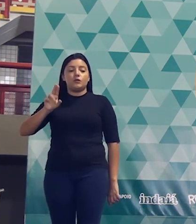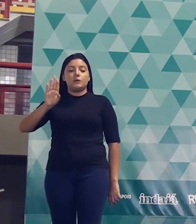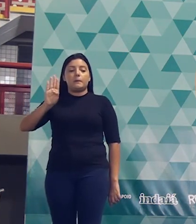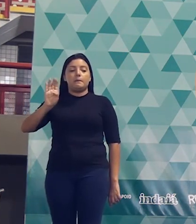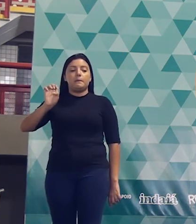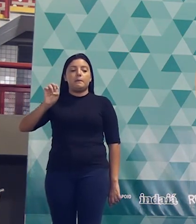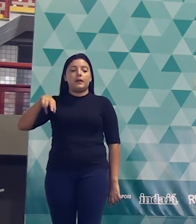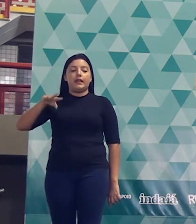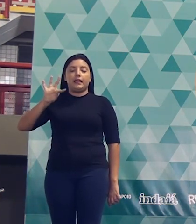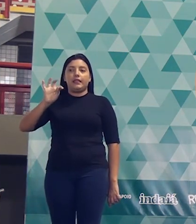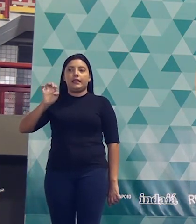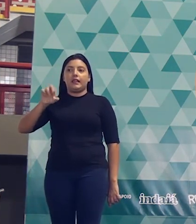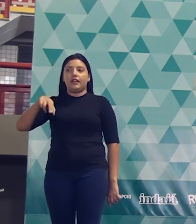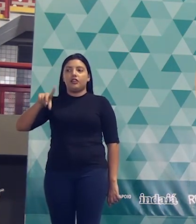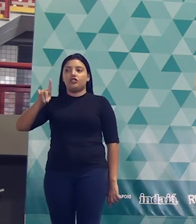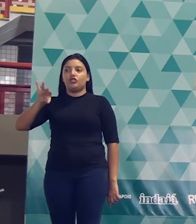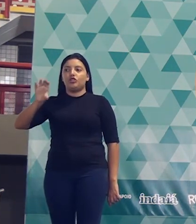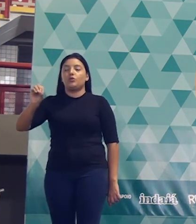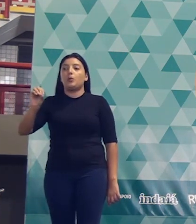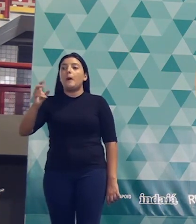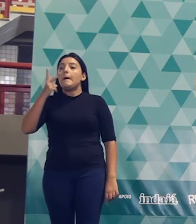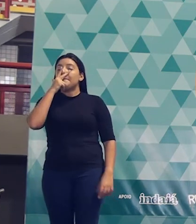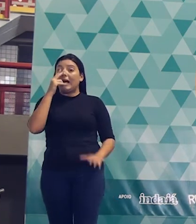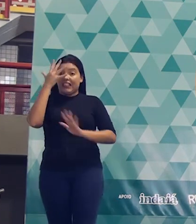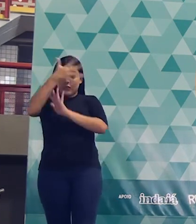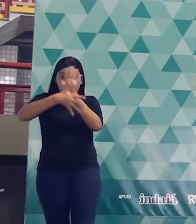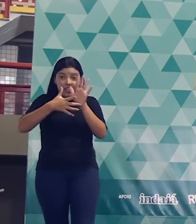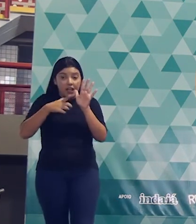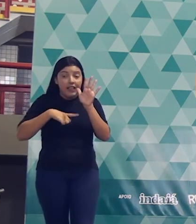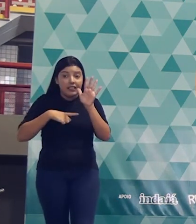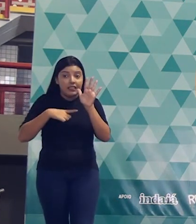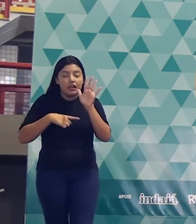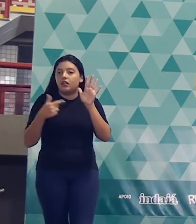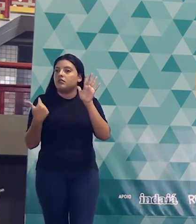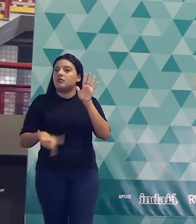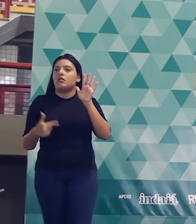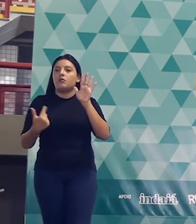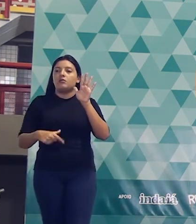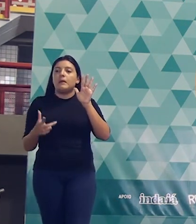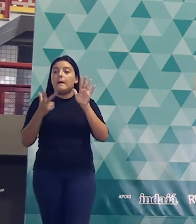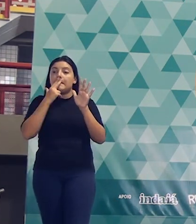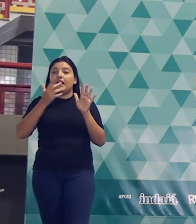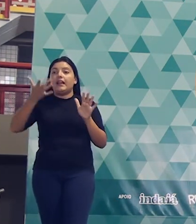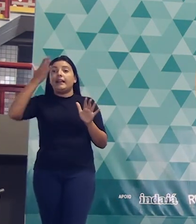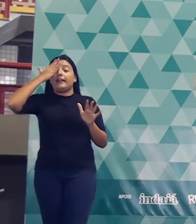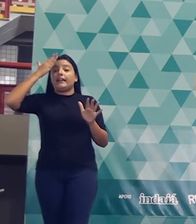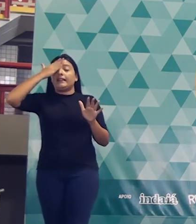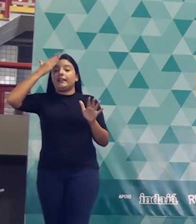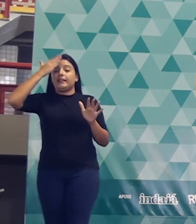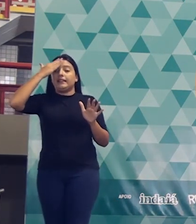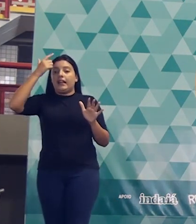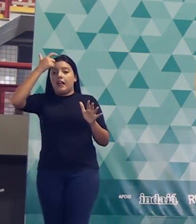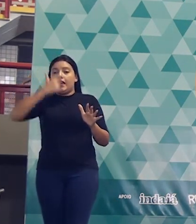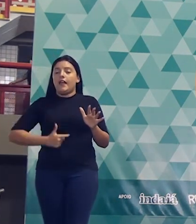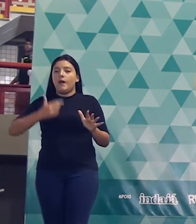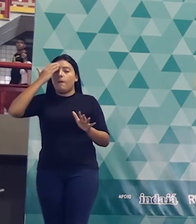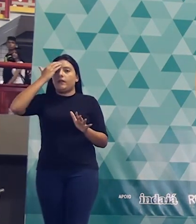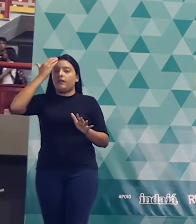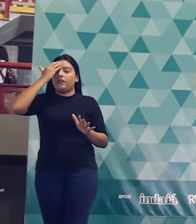insinuações não marcadas linguisticamente. Porque o pressuposto é marcado